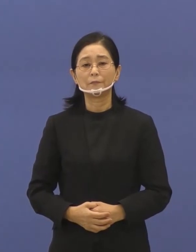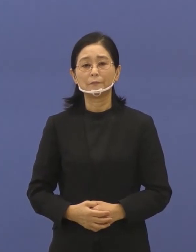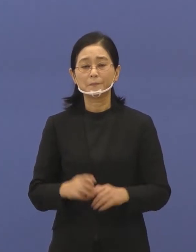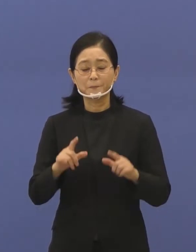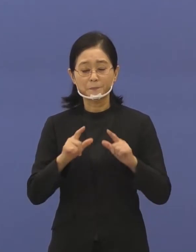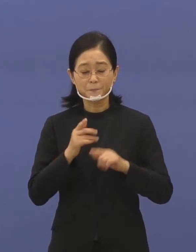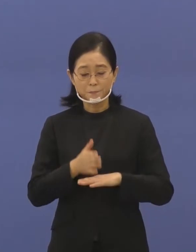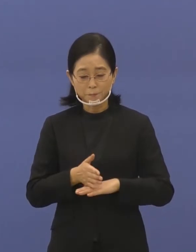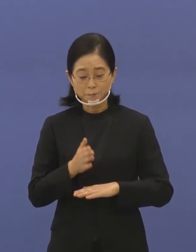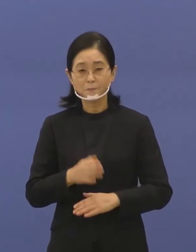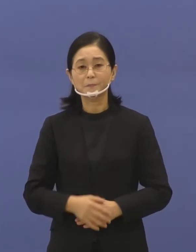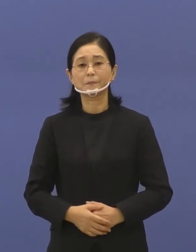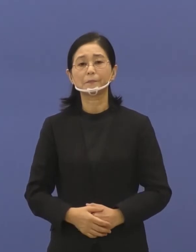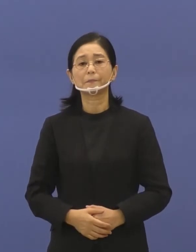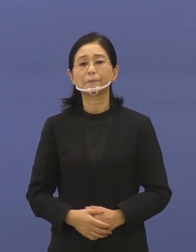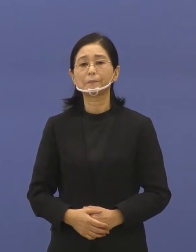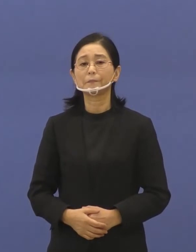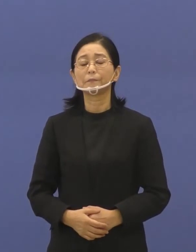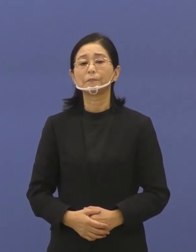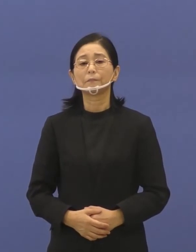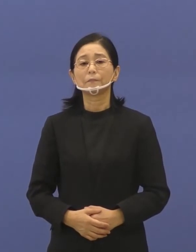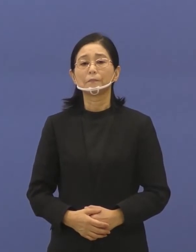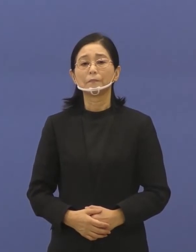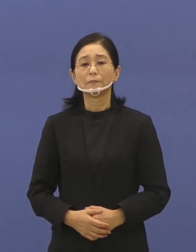はい、ありがとうございます。